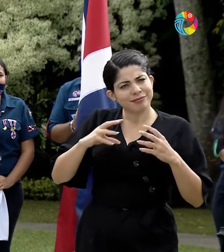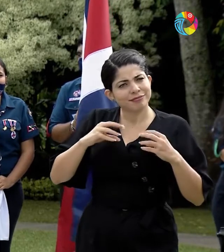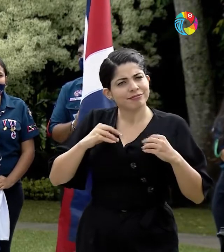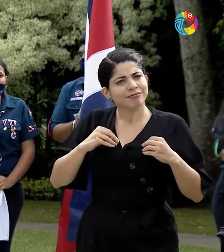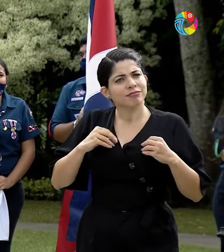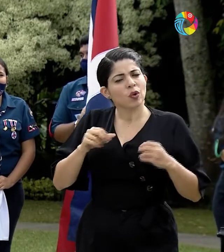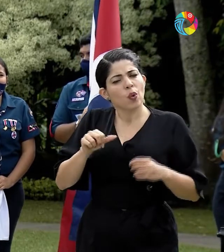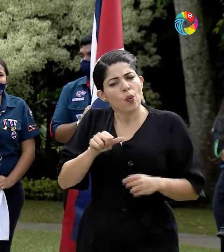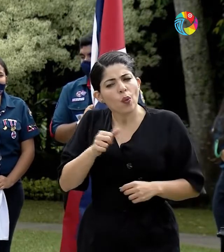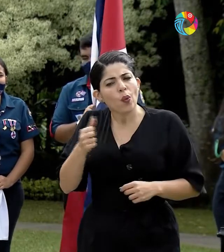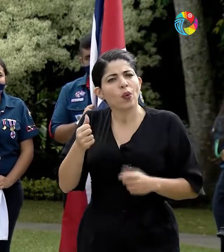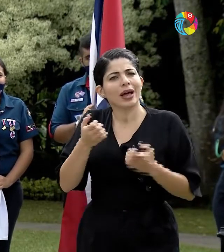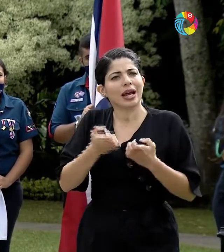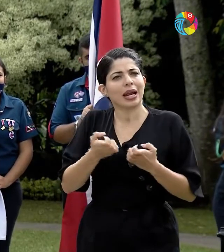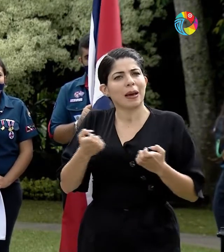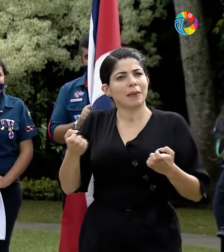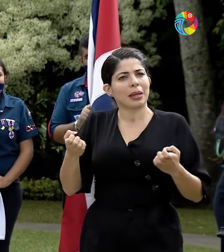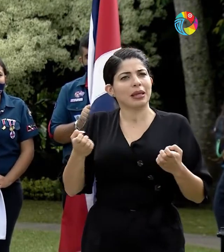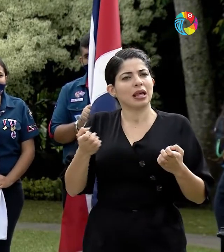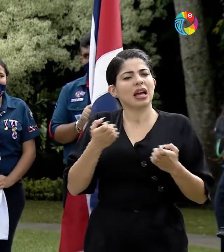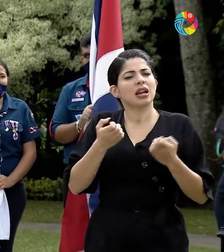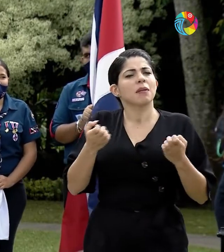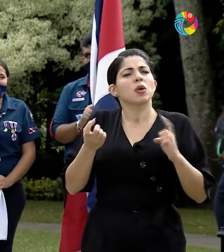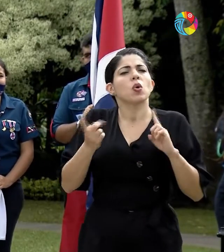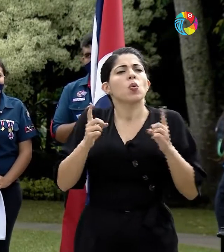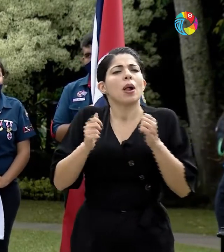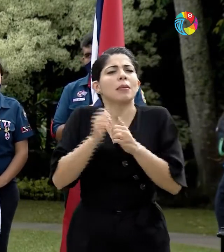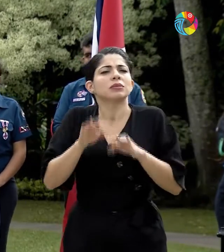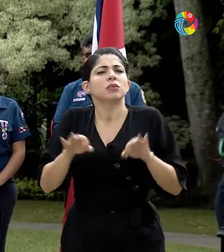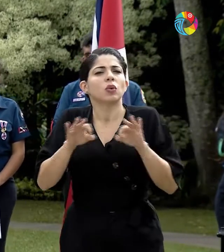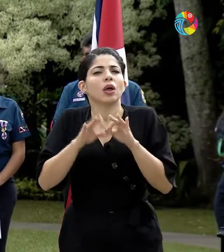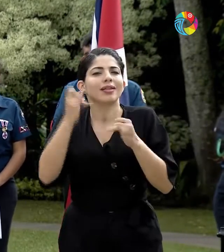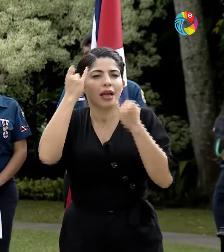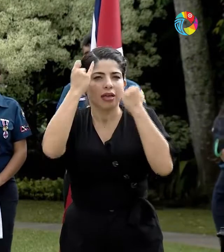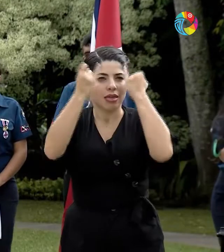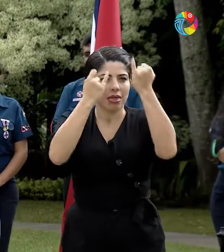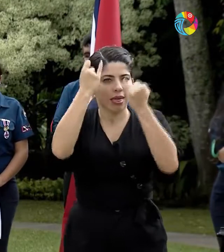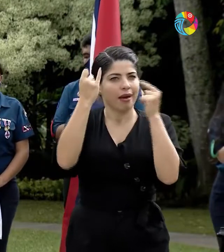otras herramientas, y la mayor herramienta son las ideas.